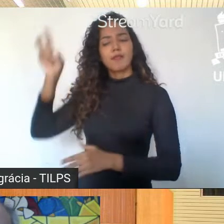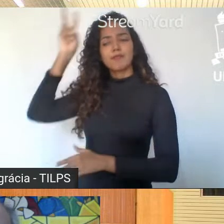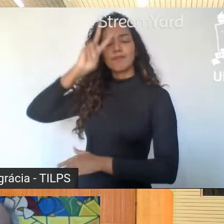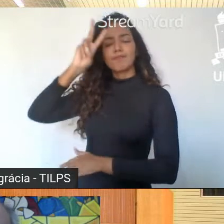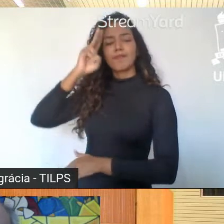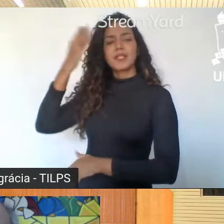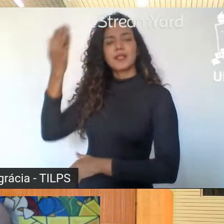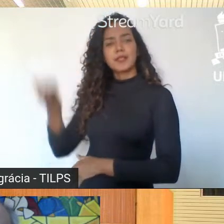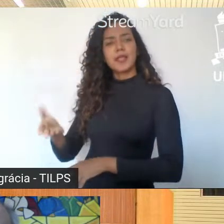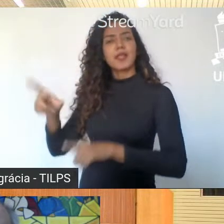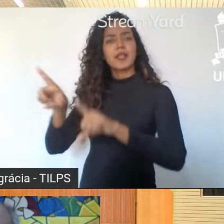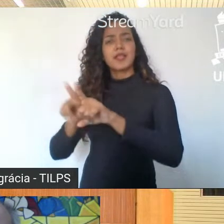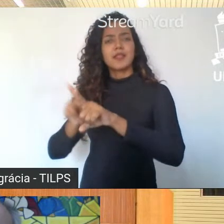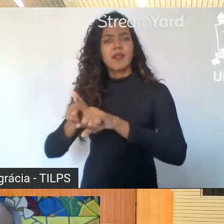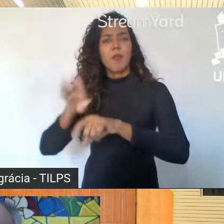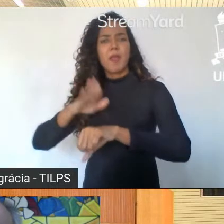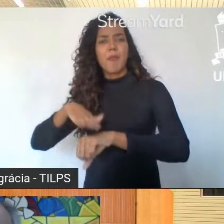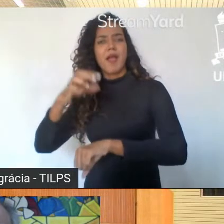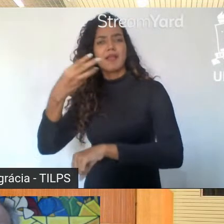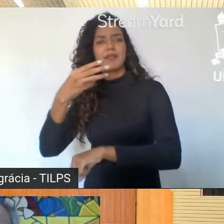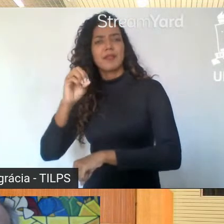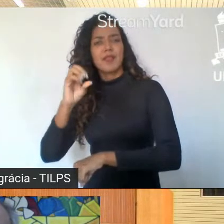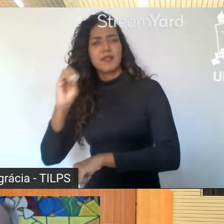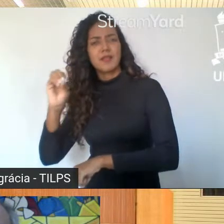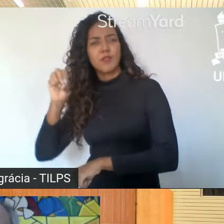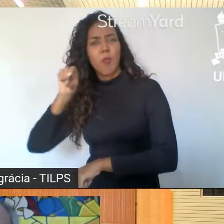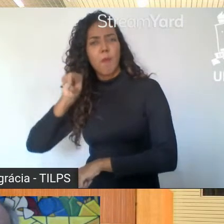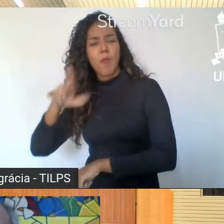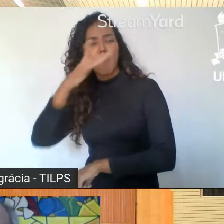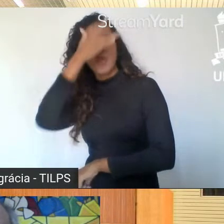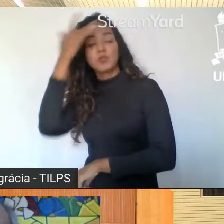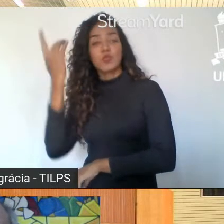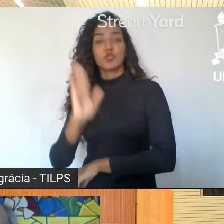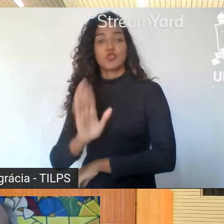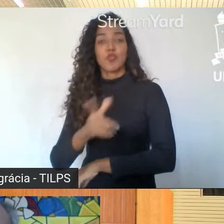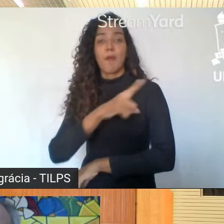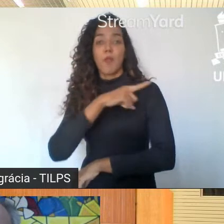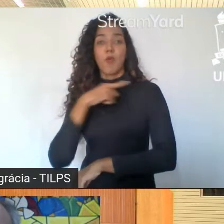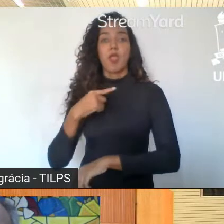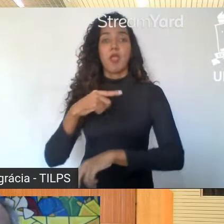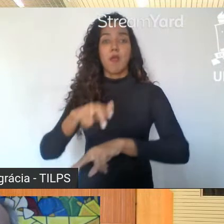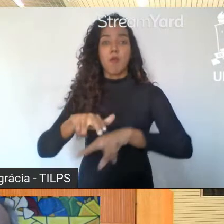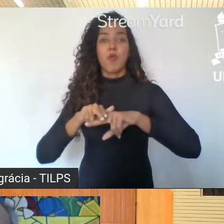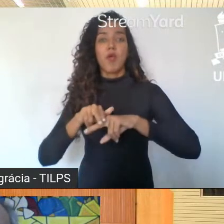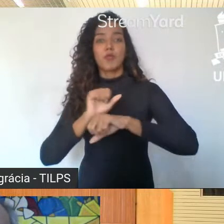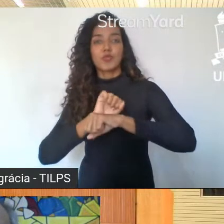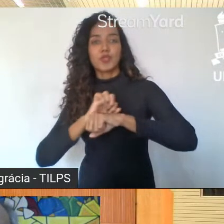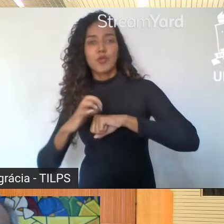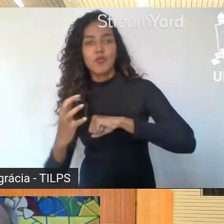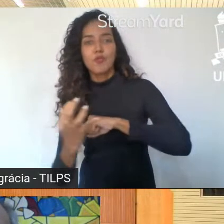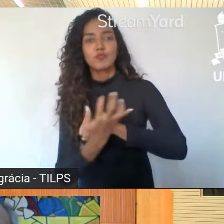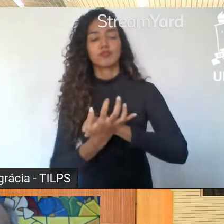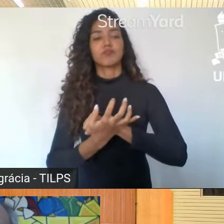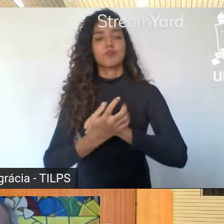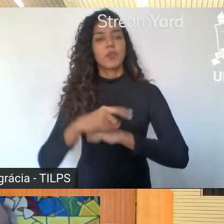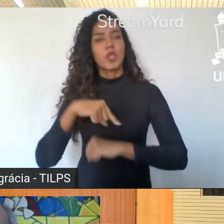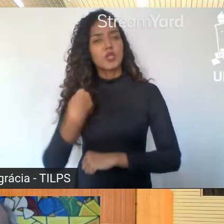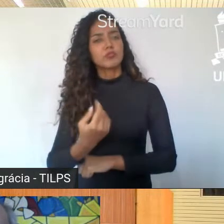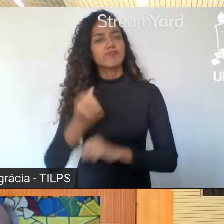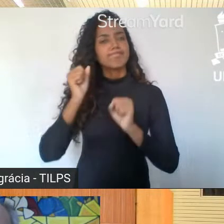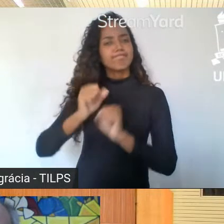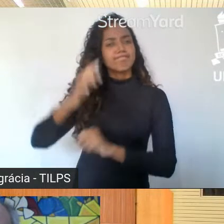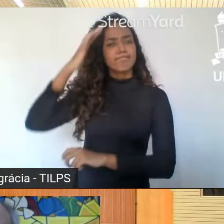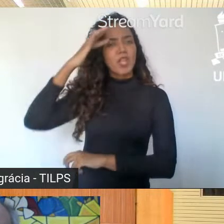morreram pela Covid-19. Que a gente possa refletir sobre o que está acontecendo nesse